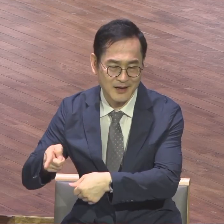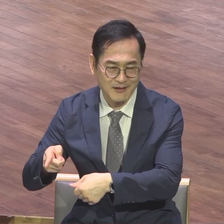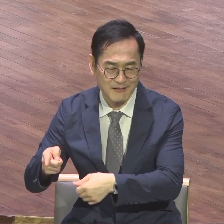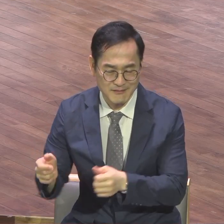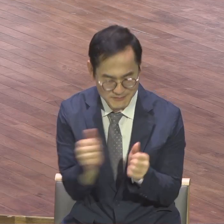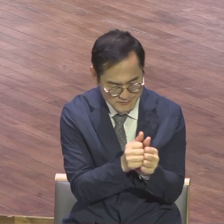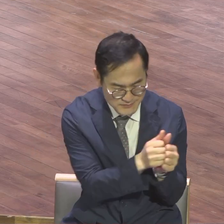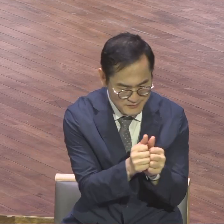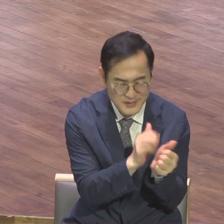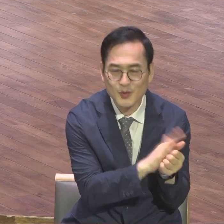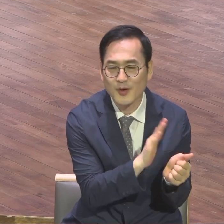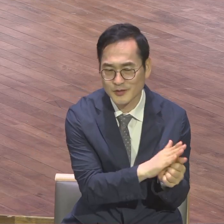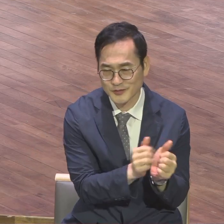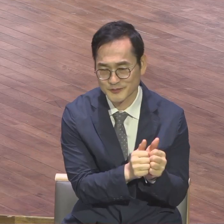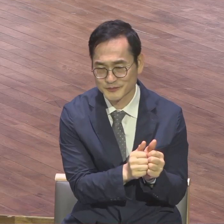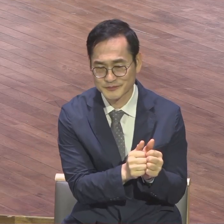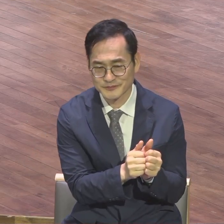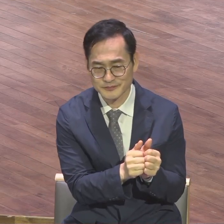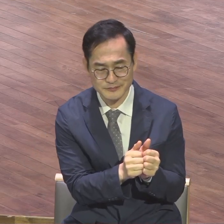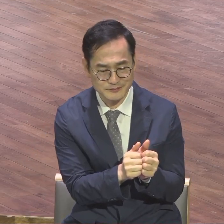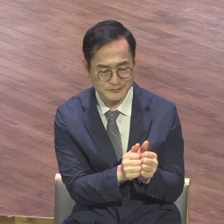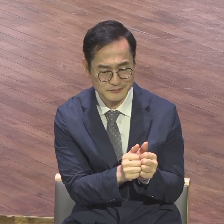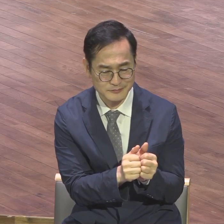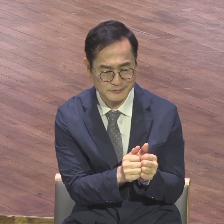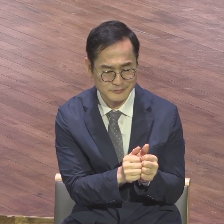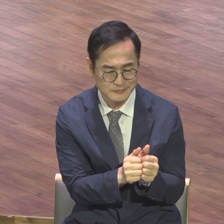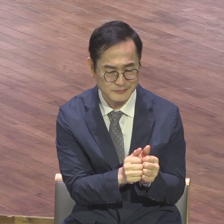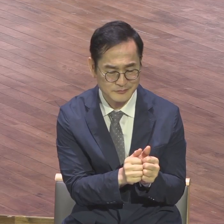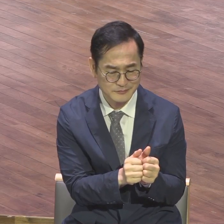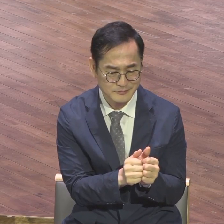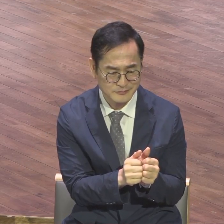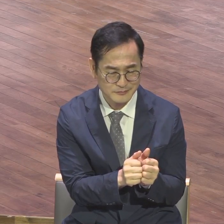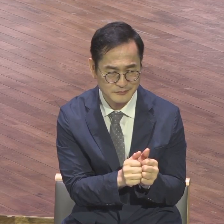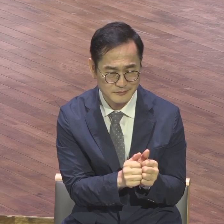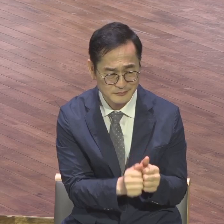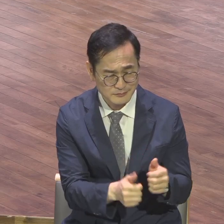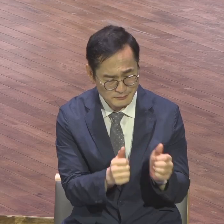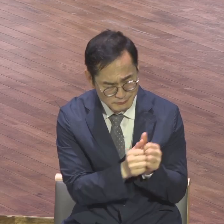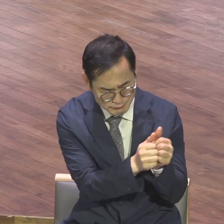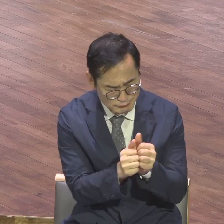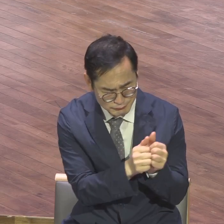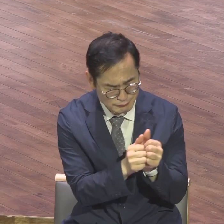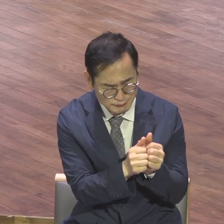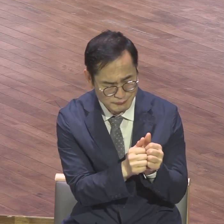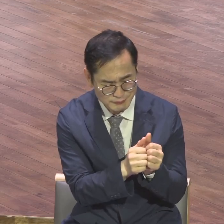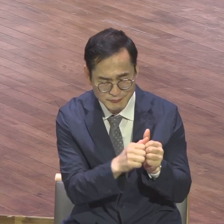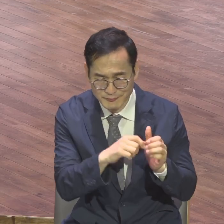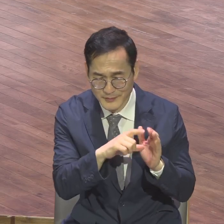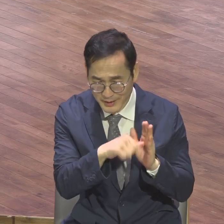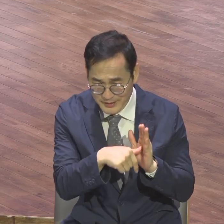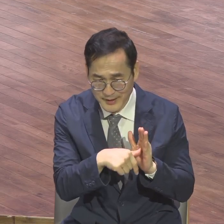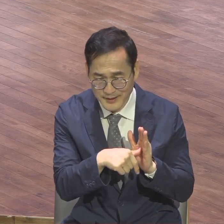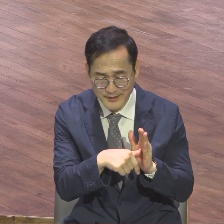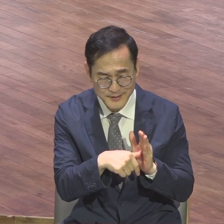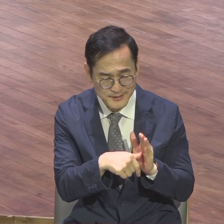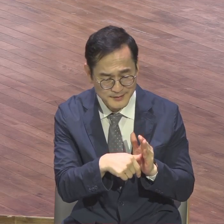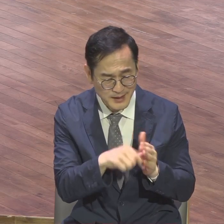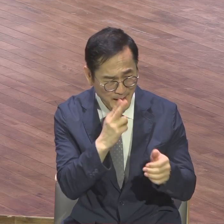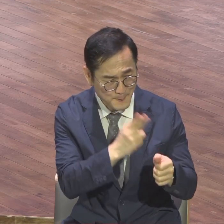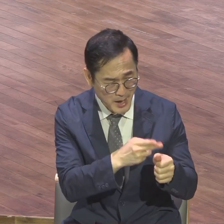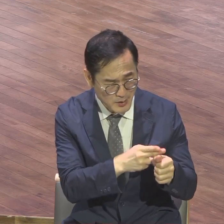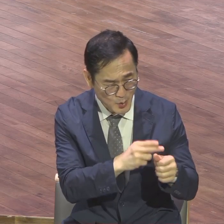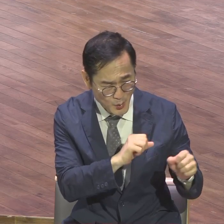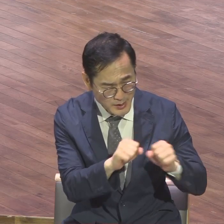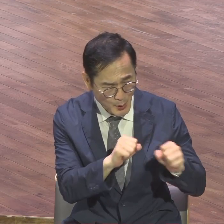자, 이후에 누가는 바울의 선교 여행을 동역하면서 이 바울